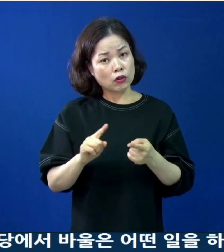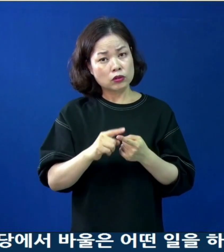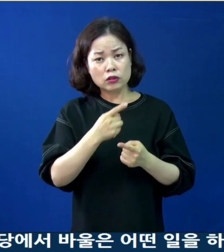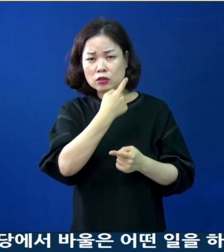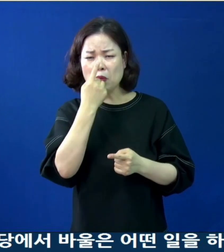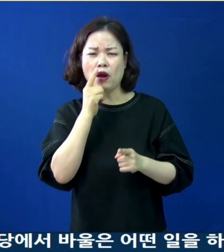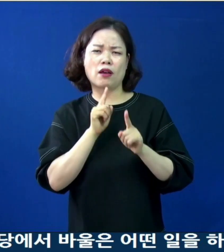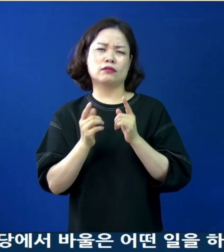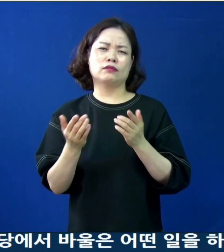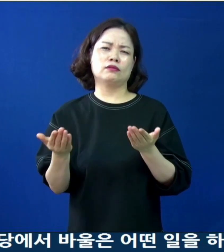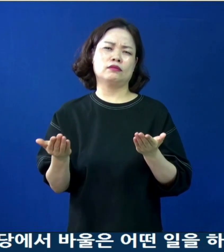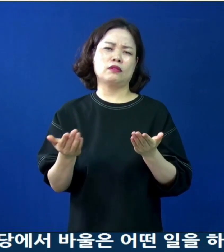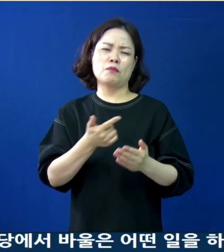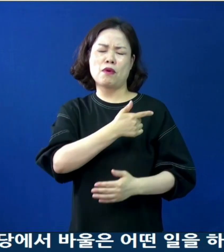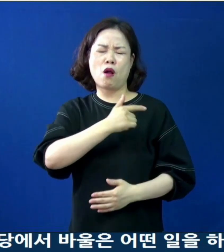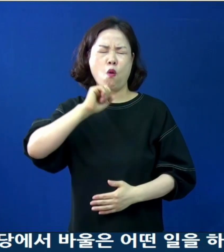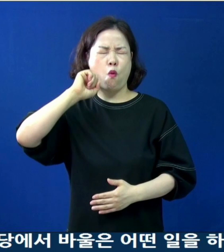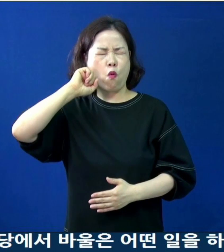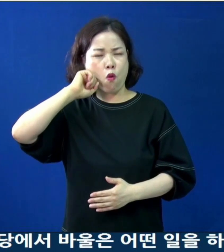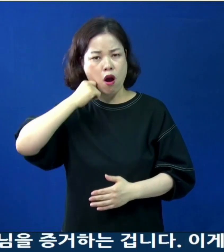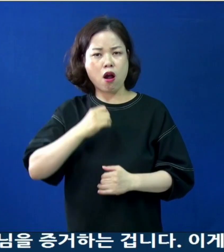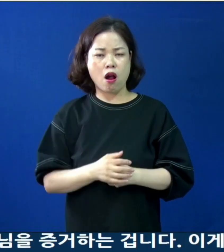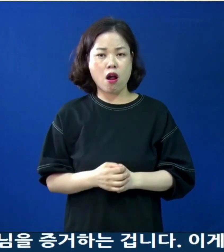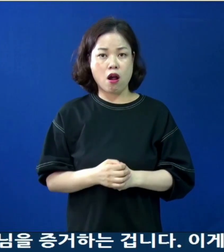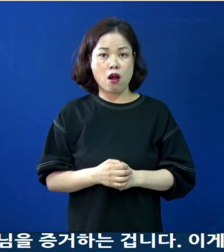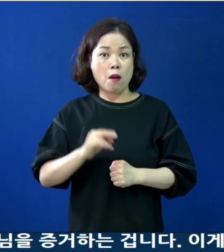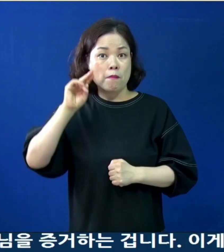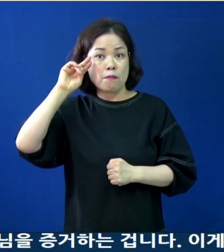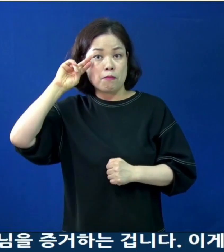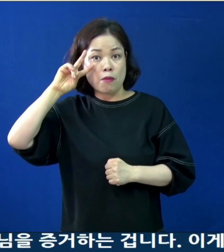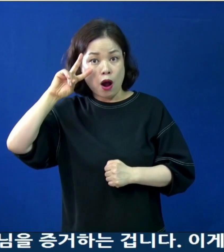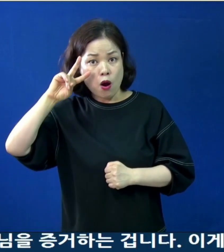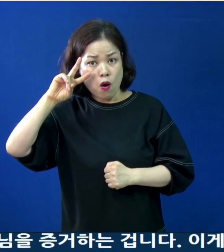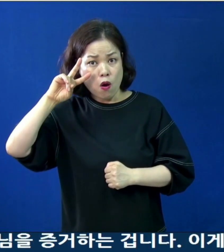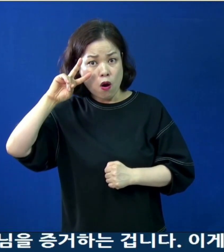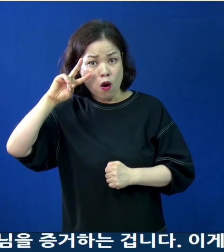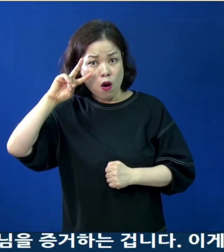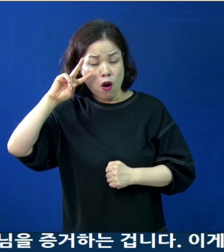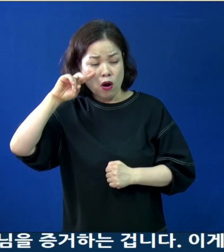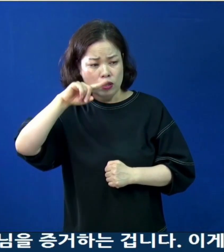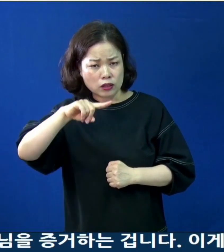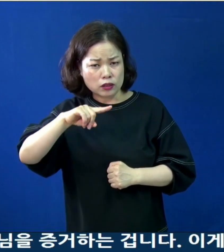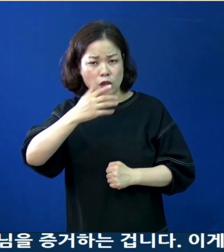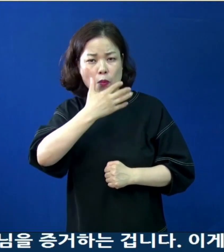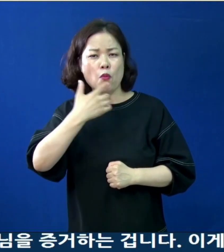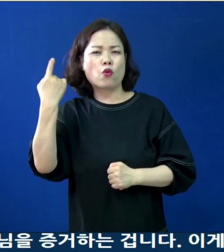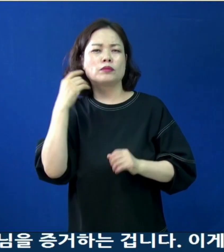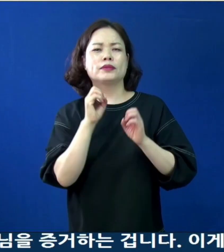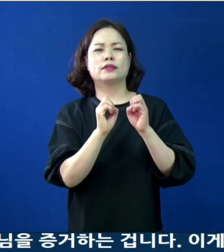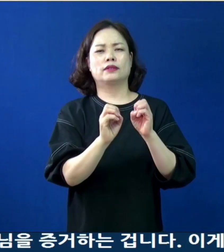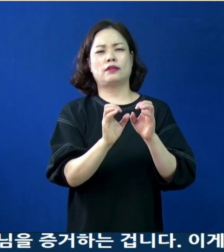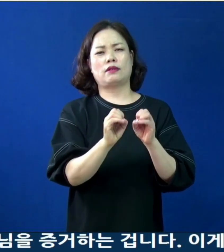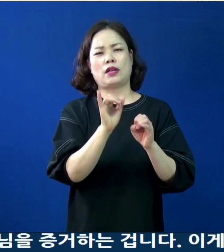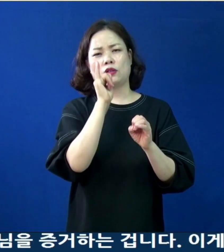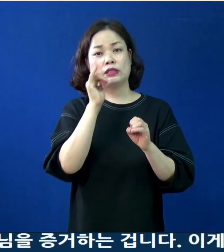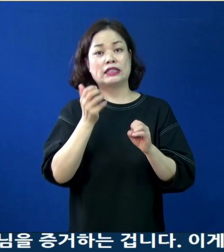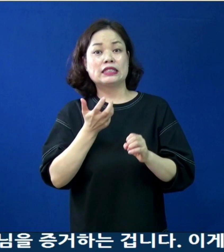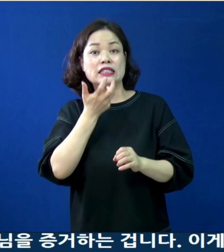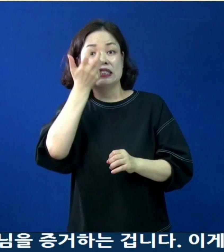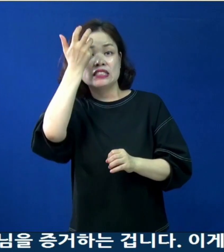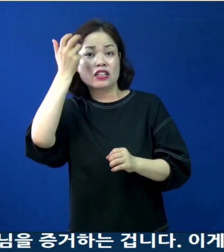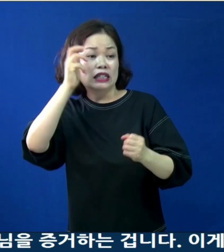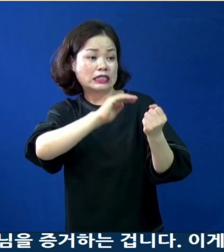증명하는 일은 매우 어려운 일입니다. 바울은 그 복음을 전할 수 있는